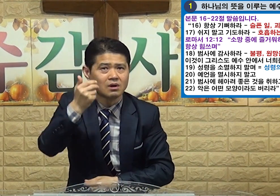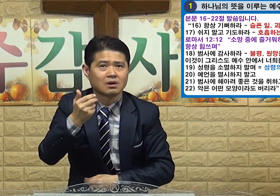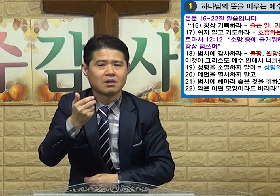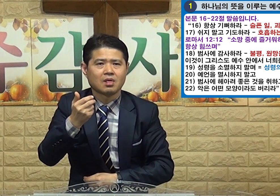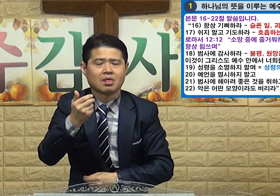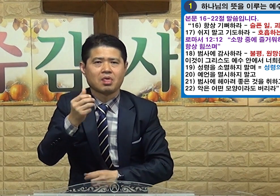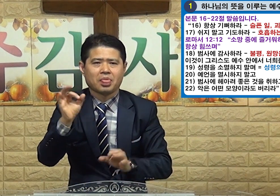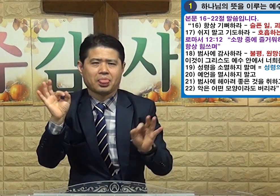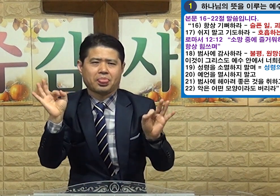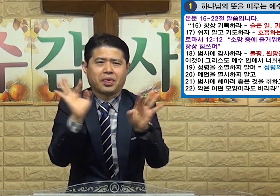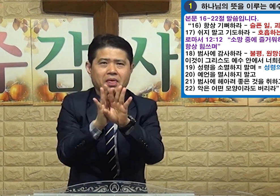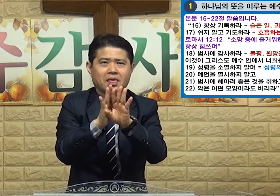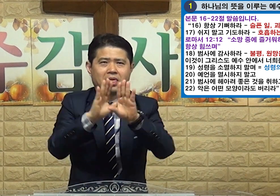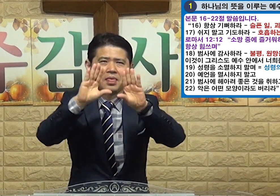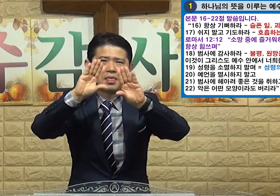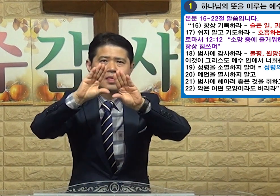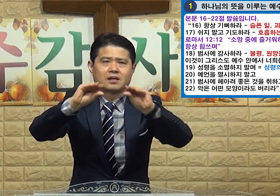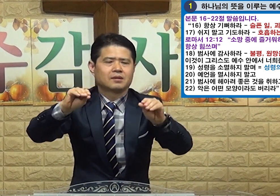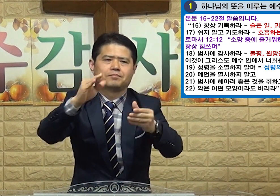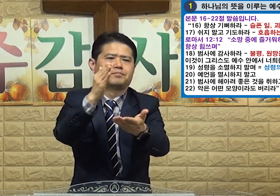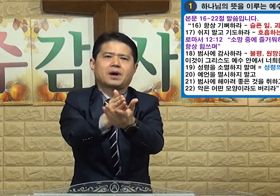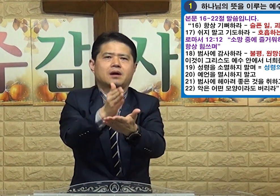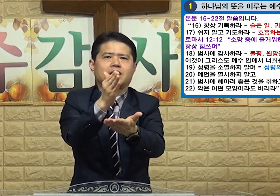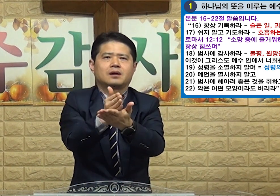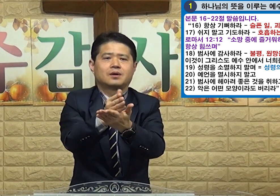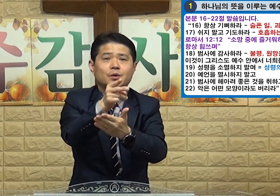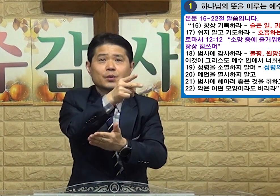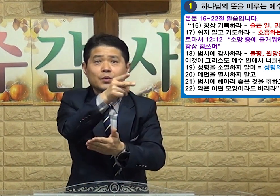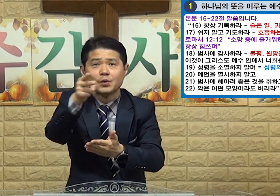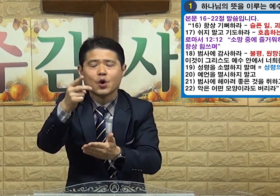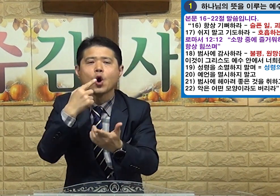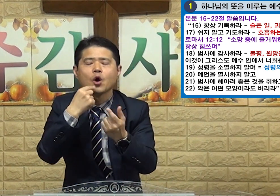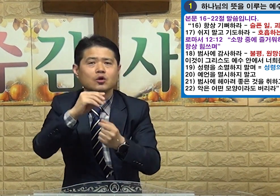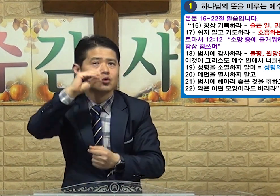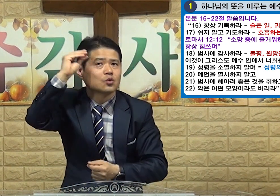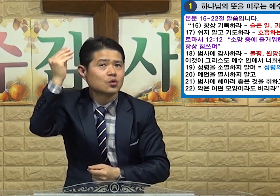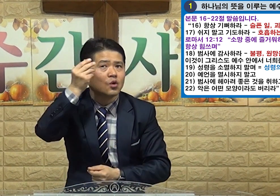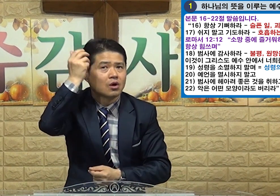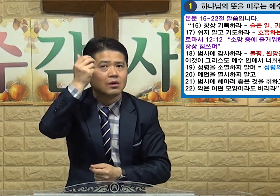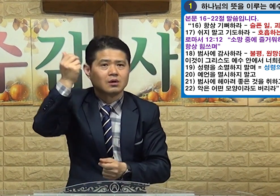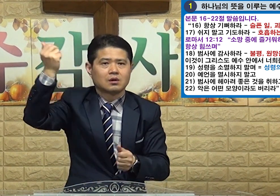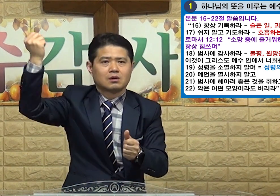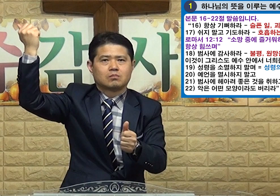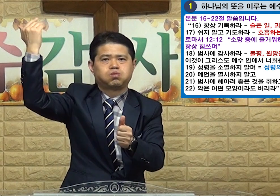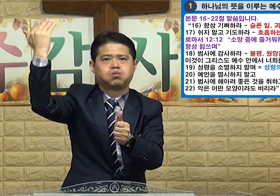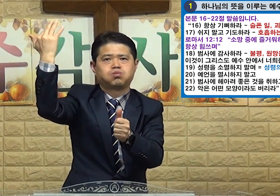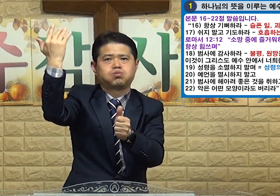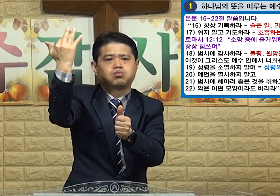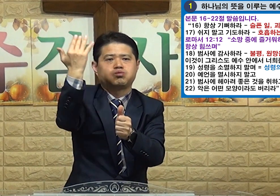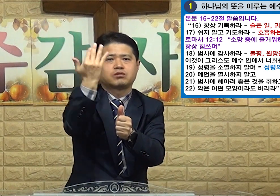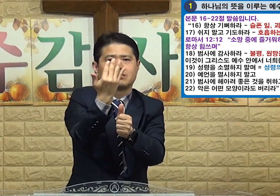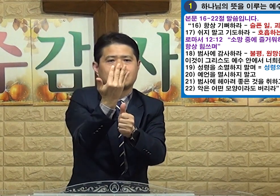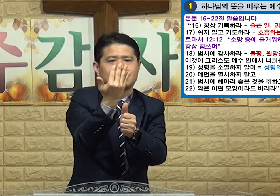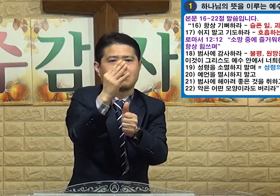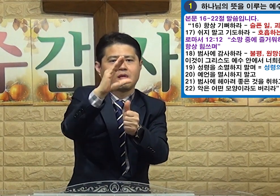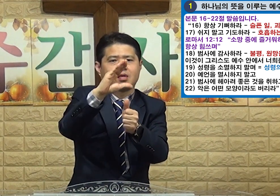19절에 이 성령을 소멸하지 말며 이것은 성령의